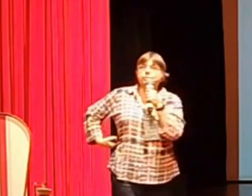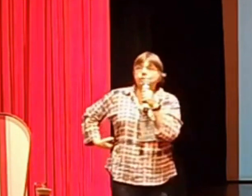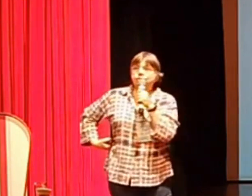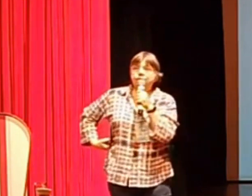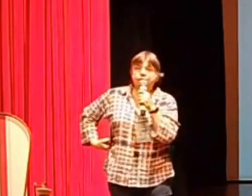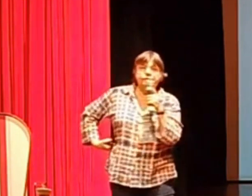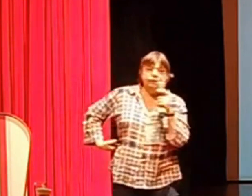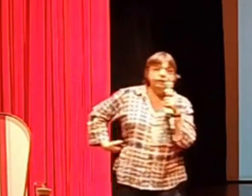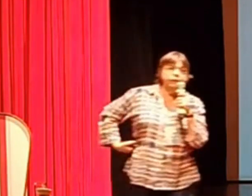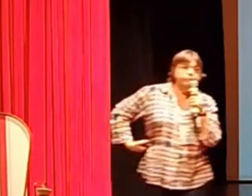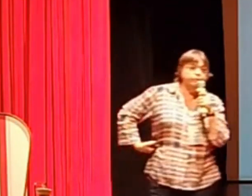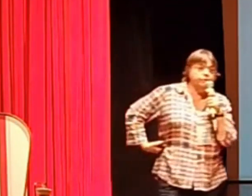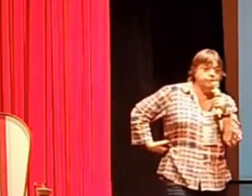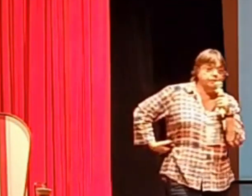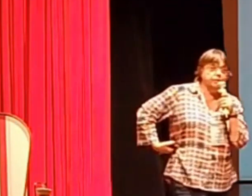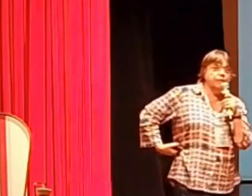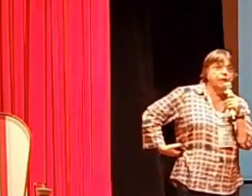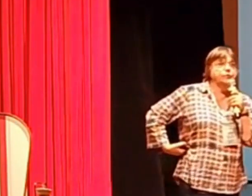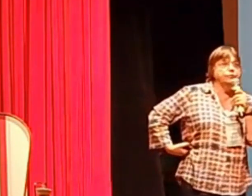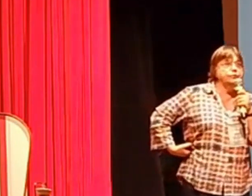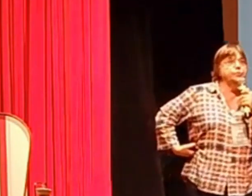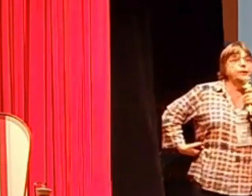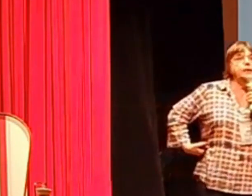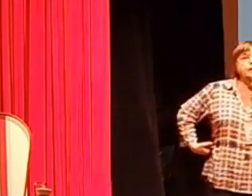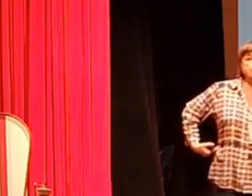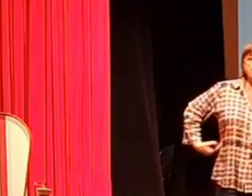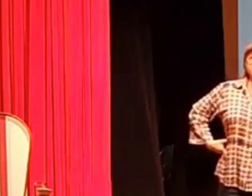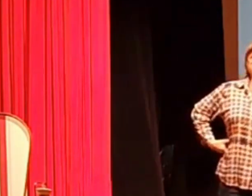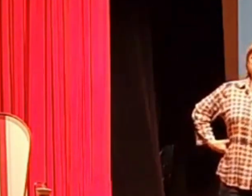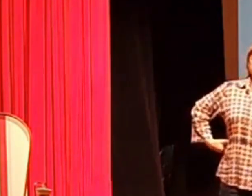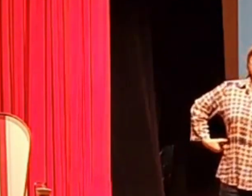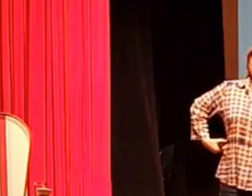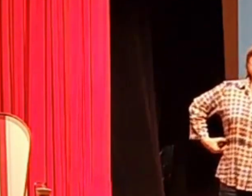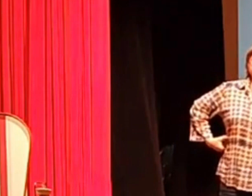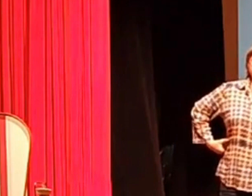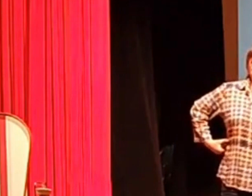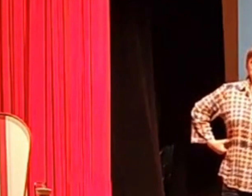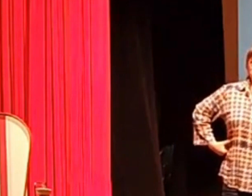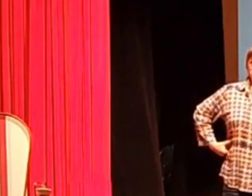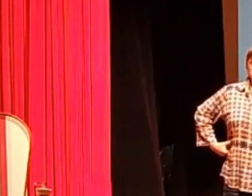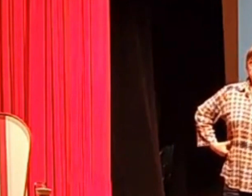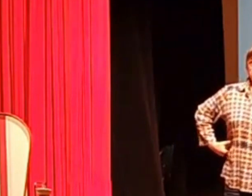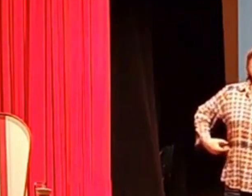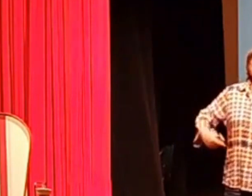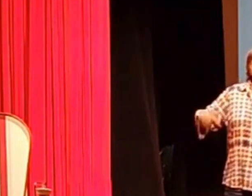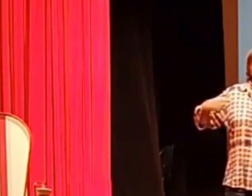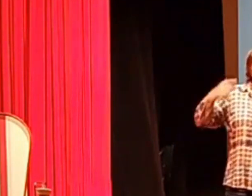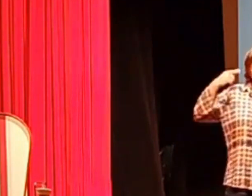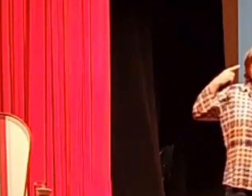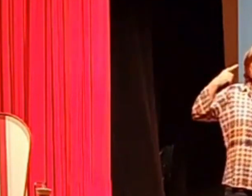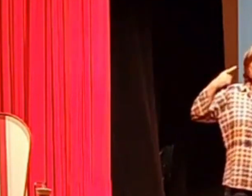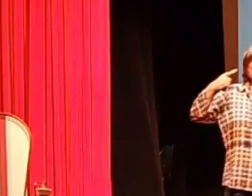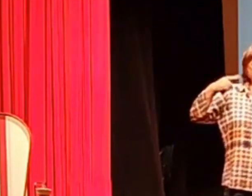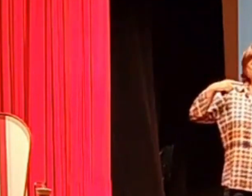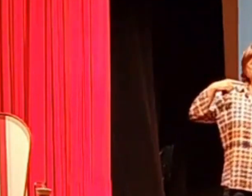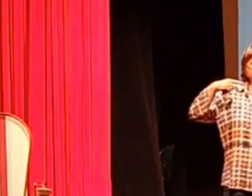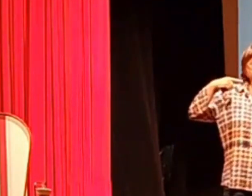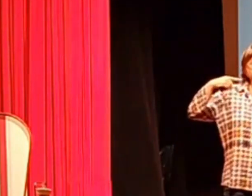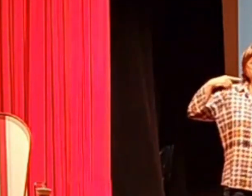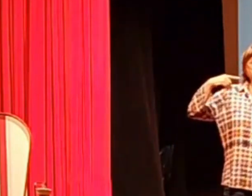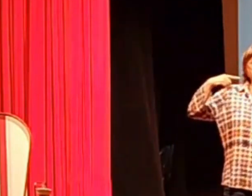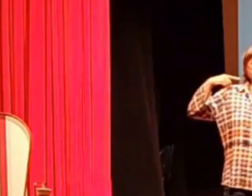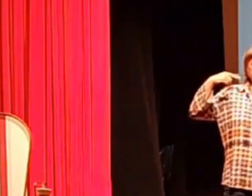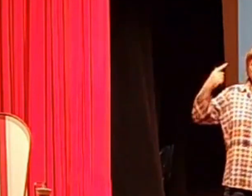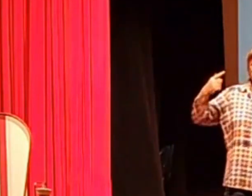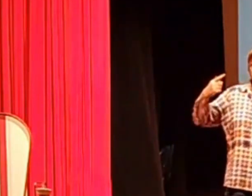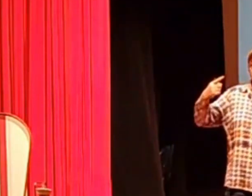da cintura diferente. Essa resposta tão alta nos surpreendeu, porque nem sempre é tão visível. Mas aí a gente percebe